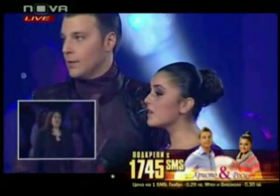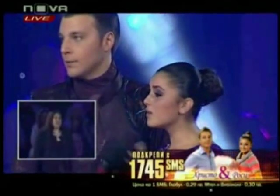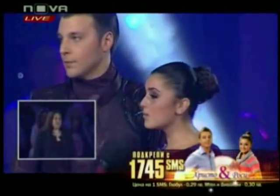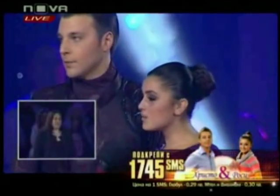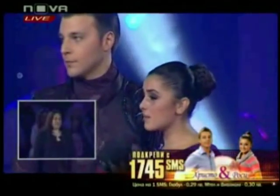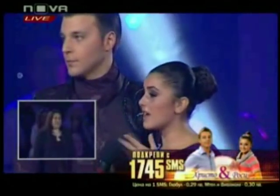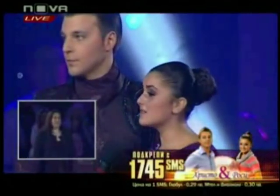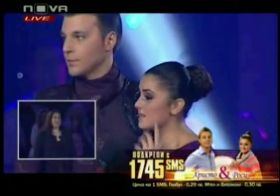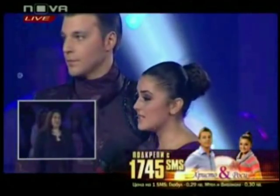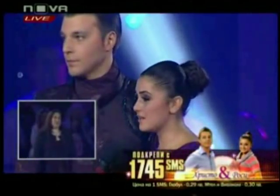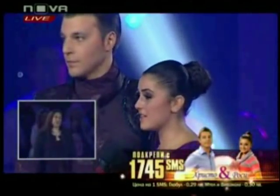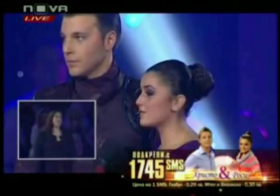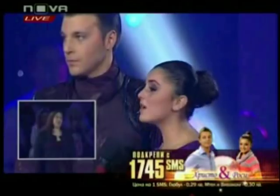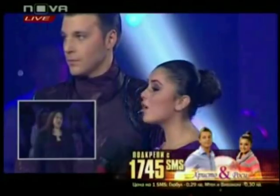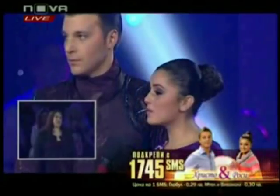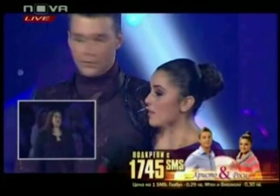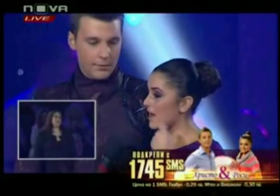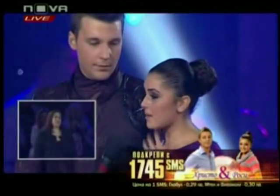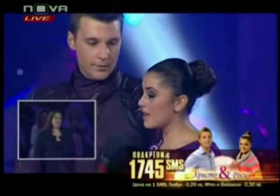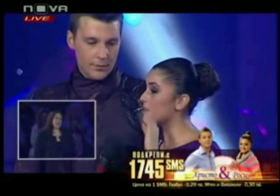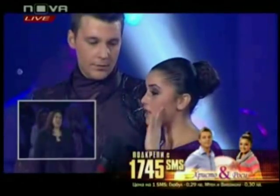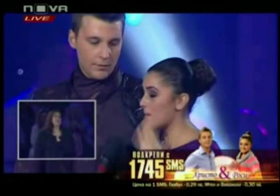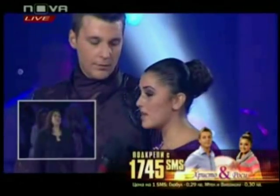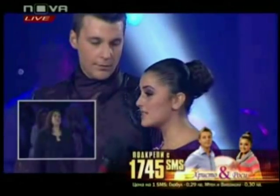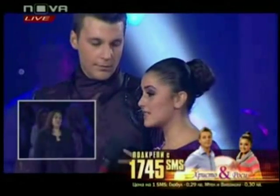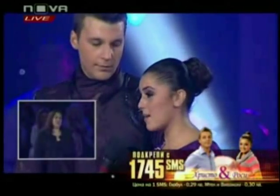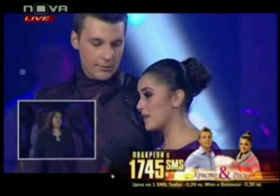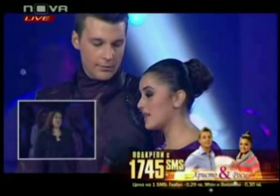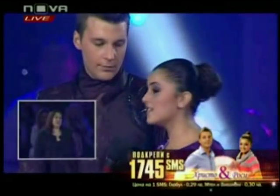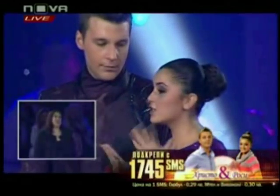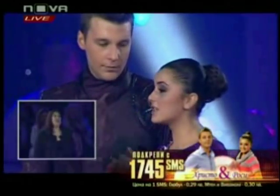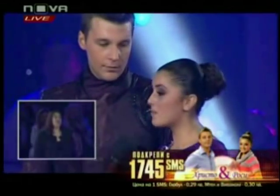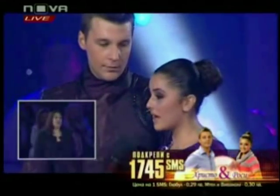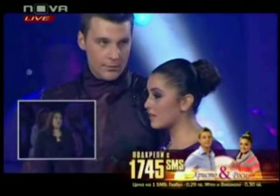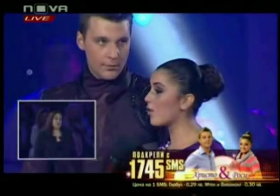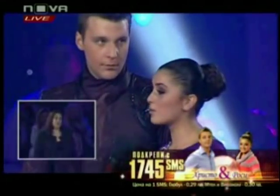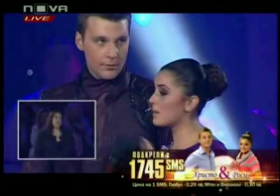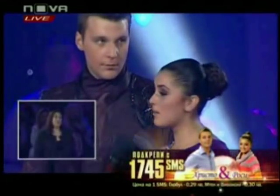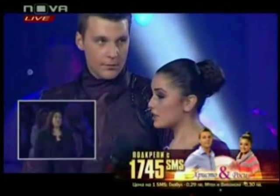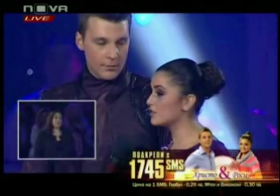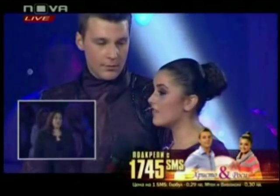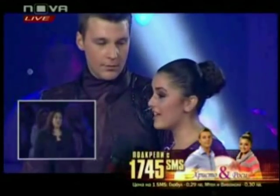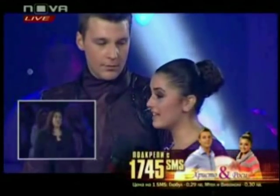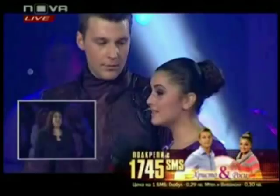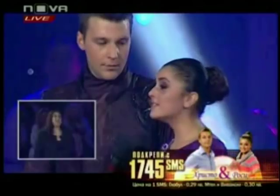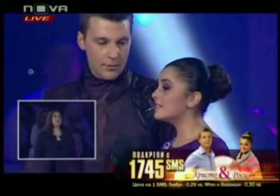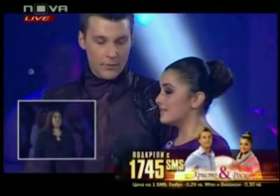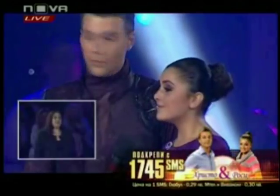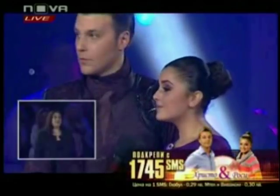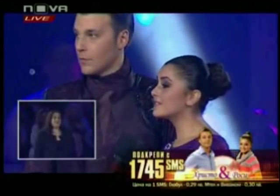Обичам най-близките си. Обичам майка ми, обичам сестра ми, обичам всичките си приятели. Хора, обичам ви. Благодаря ви, че ми дадохте възможност да